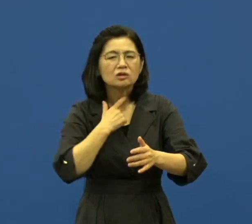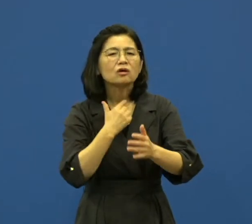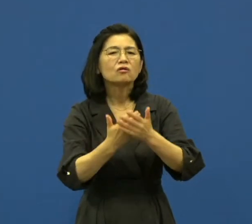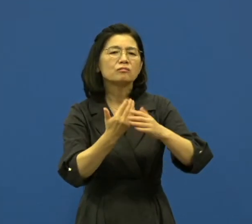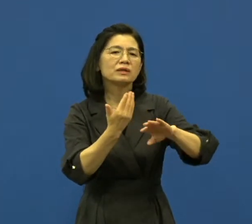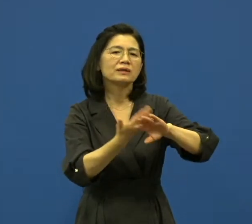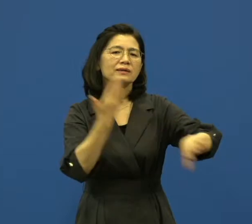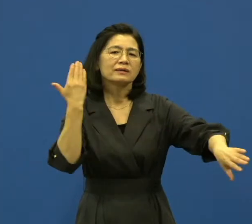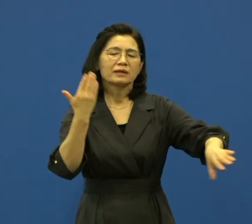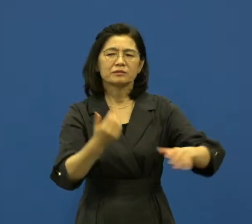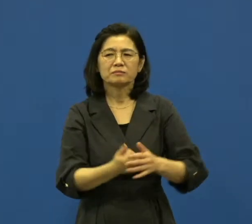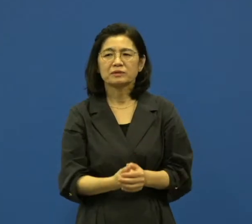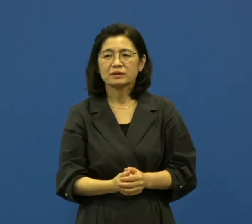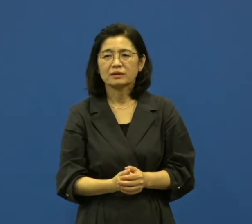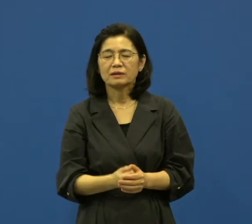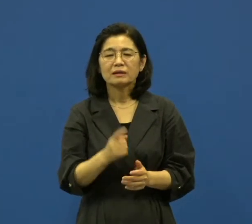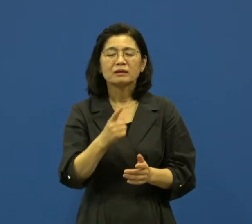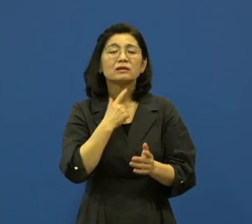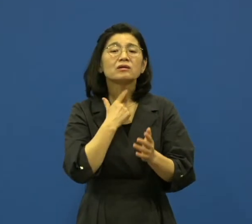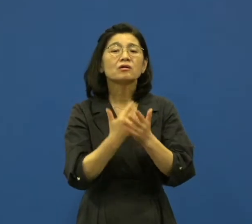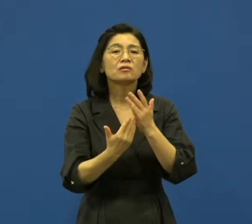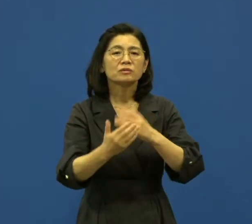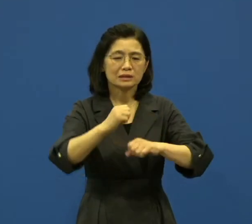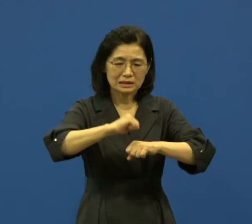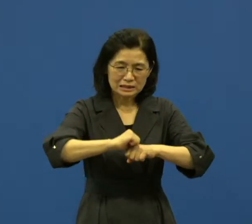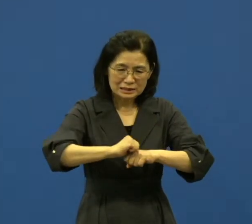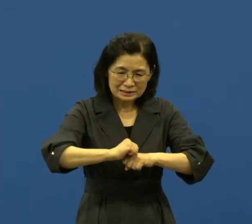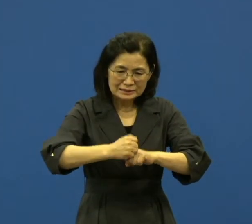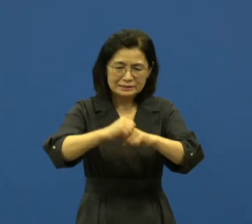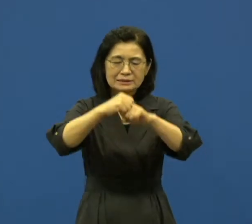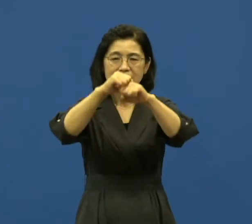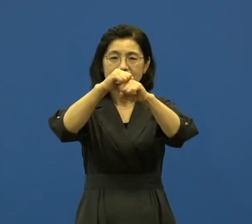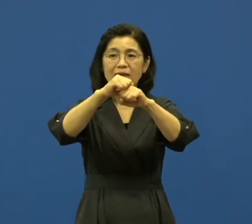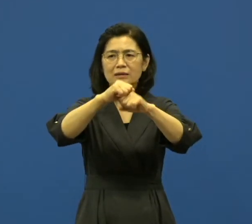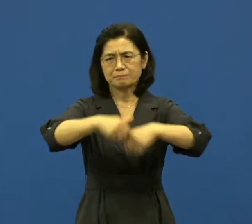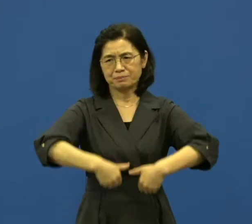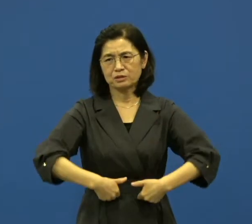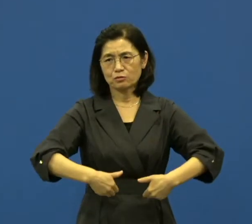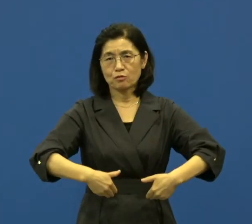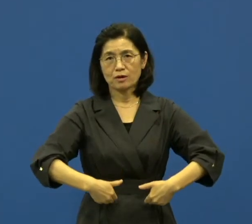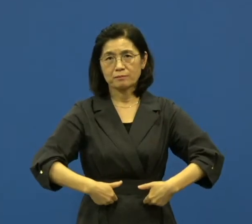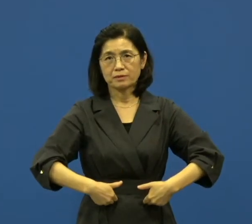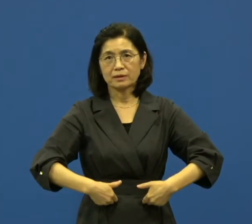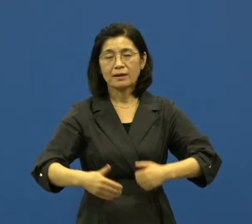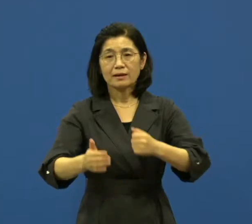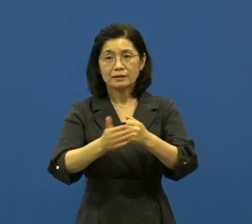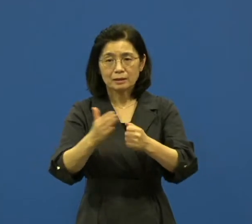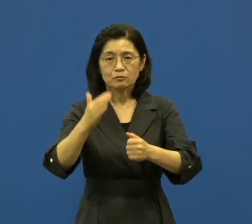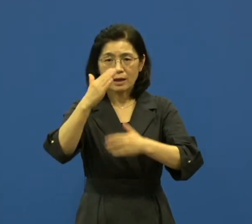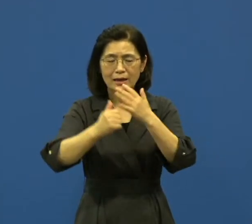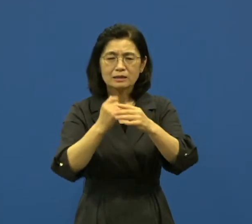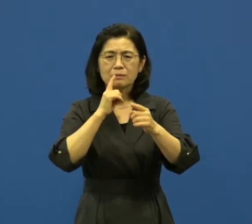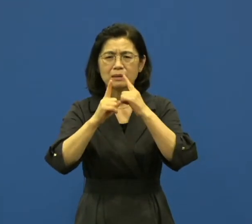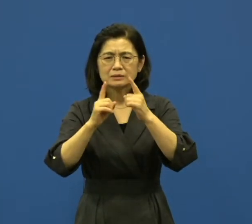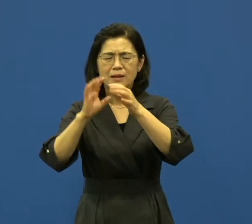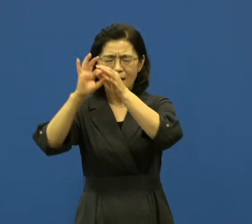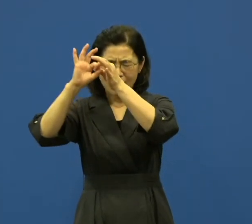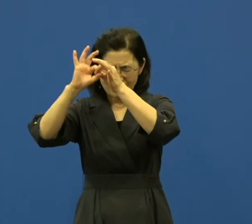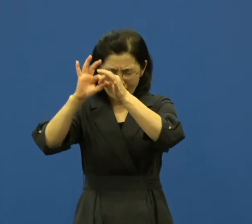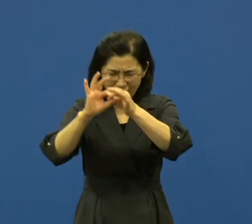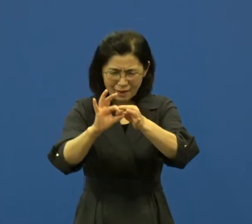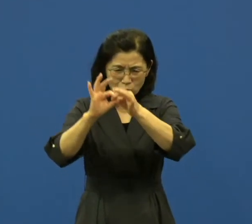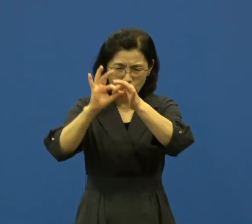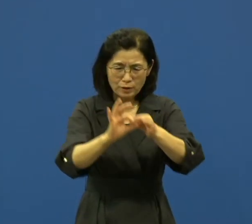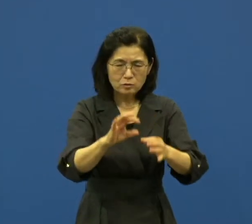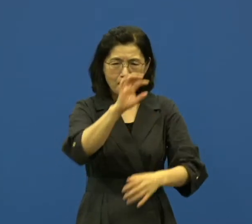이게 쌓여야 해요. 그래서 여러분, 우리는 하나님의 말씀을 어떻게 해요? 지속적으로 들어야 합니다.